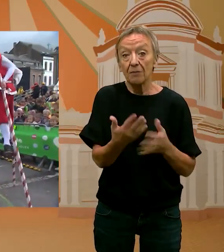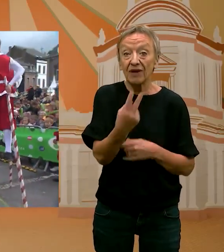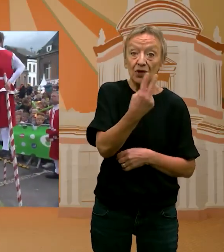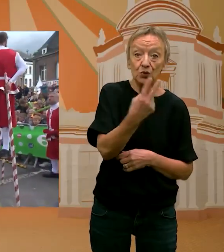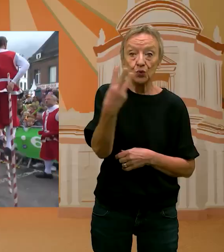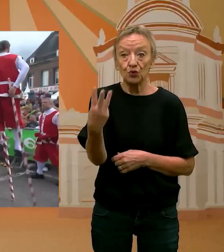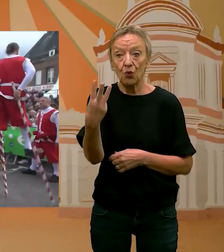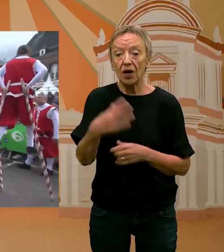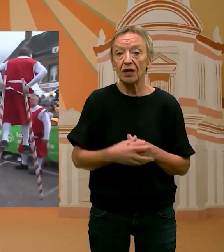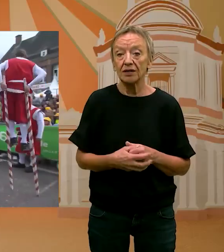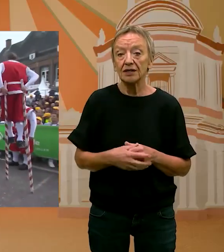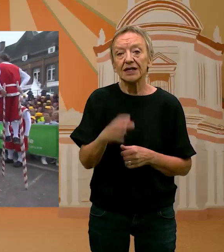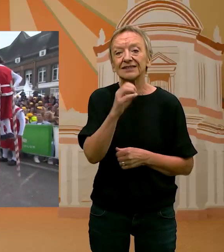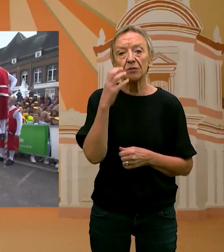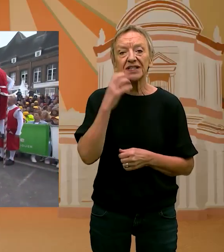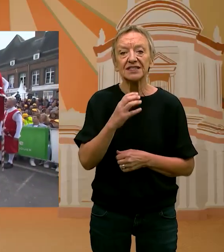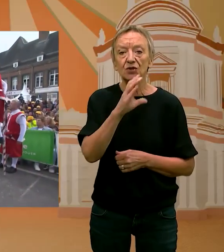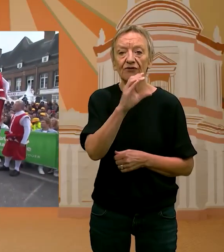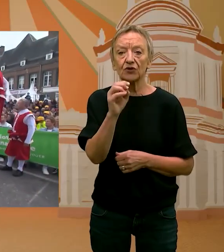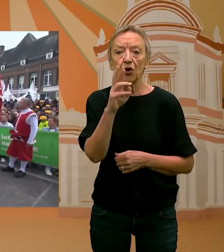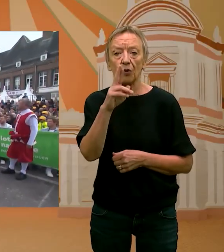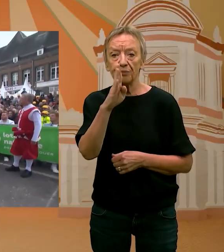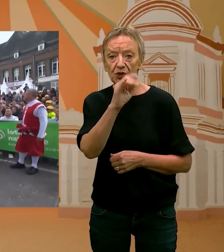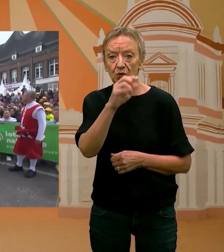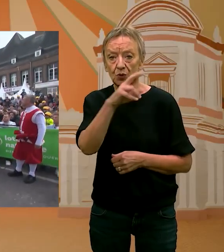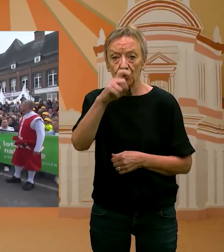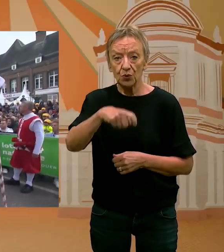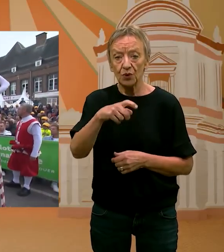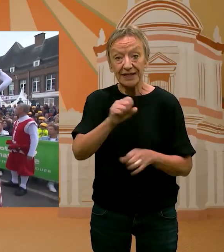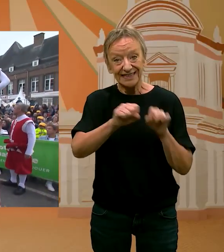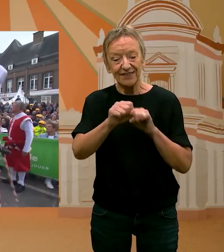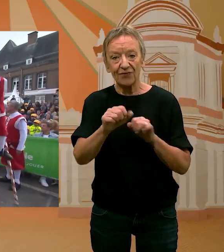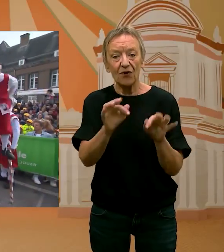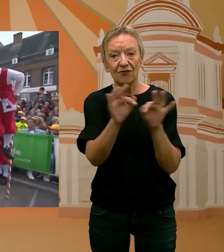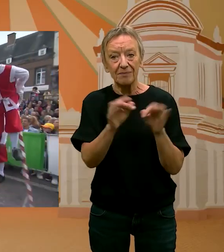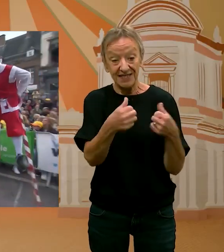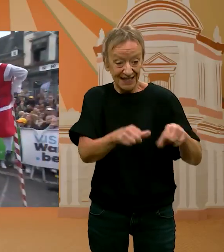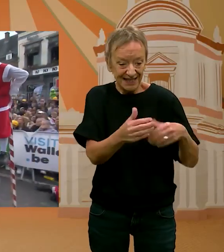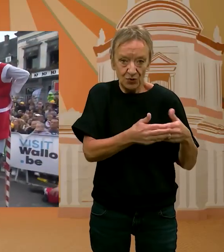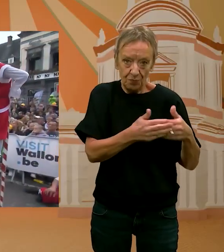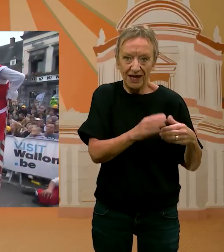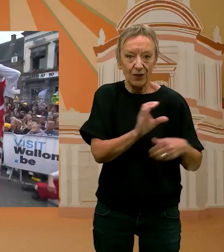Corbiot, clairement, il va aller défendre la famille. Donc, il va rester près de son cousin, près de son fils, son frère qui est déjà malheureusement tombé.